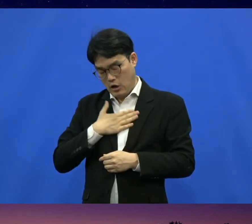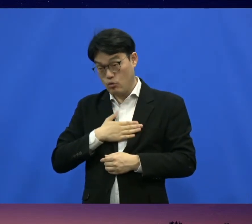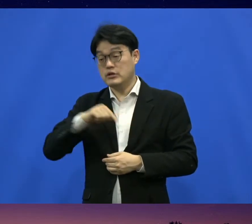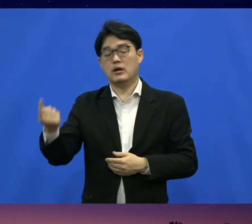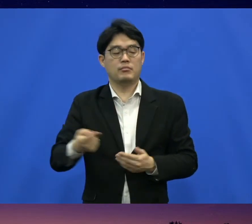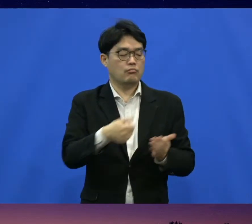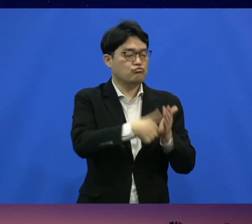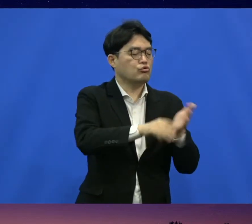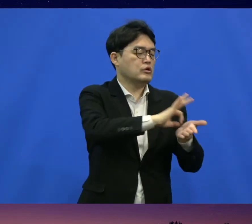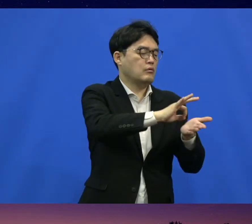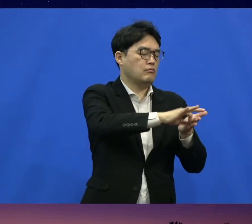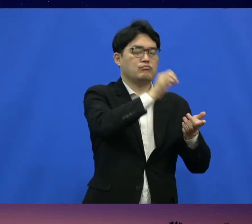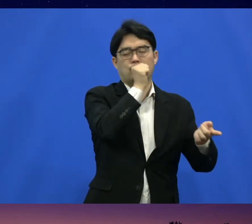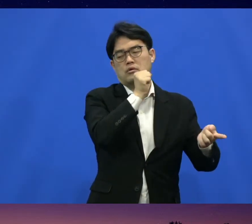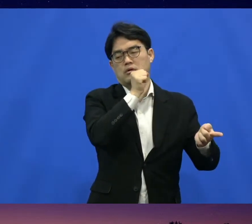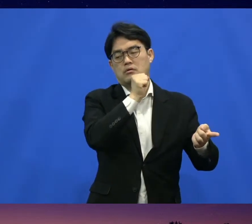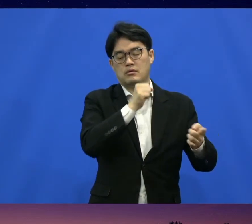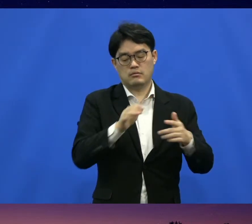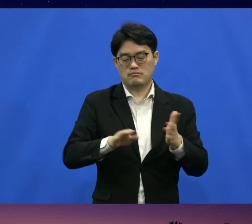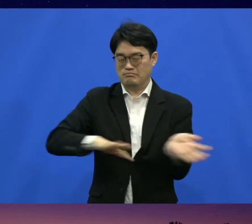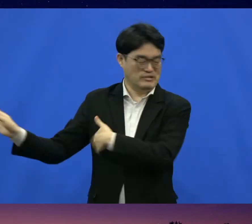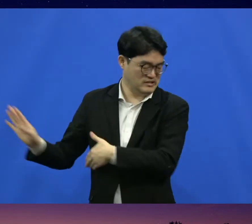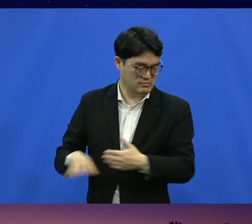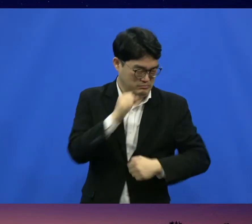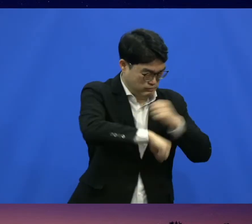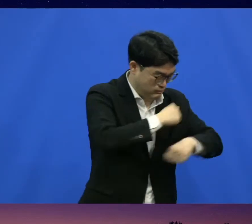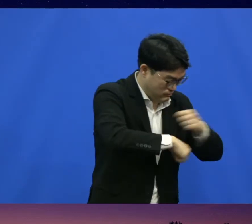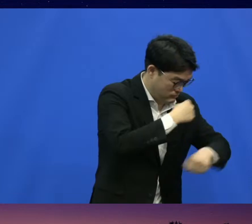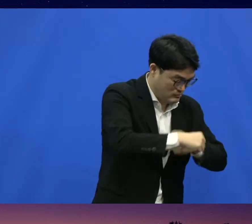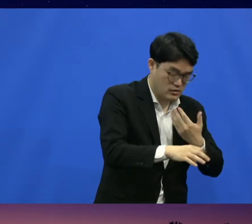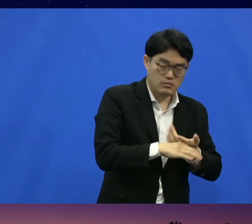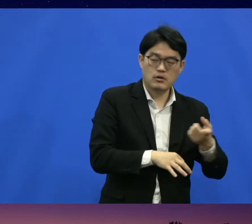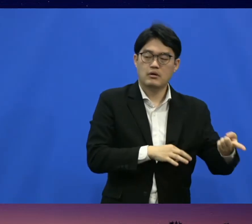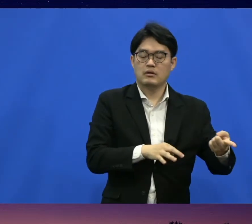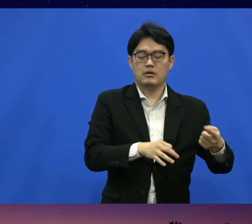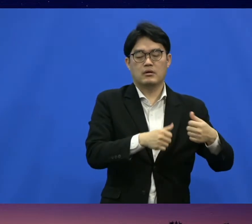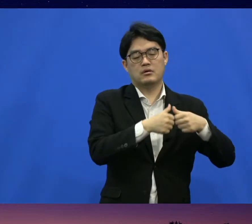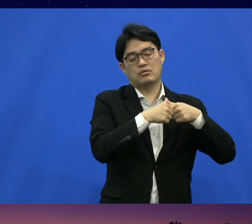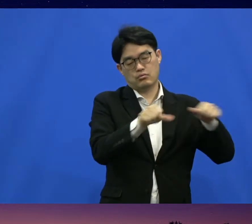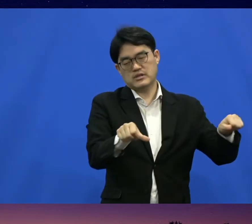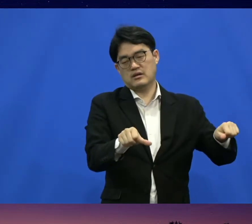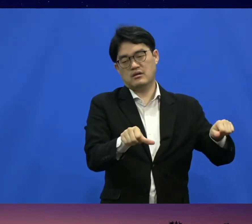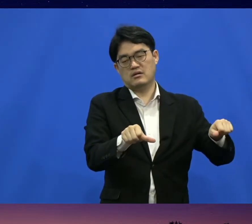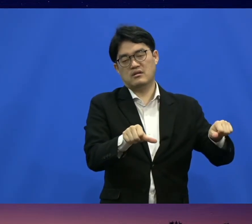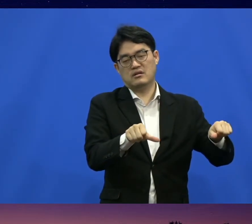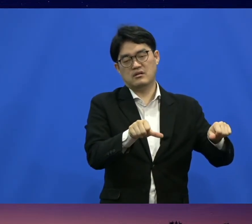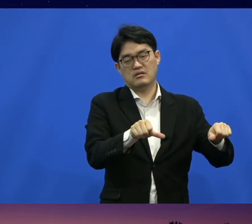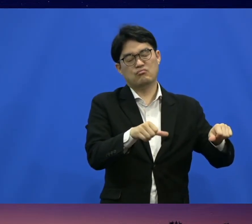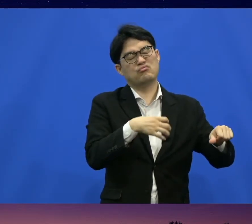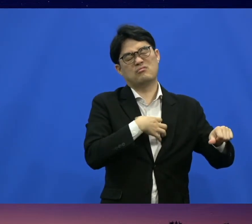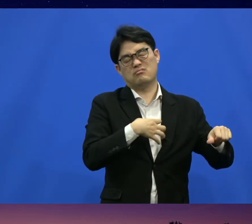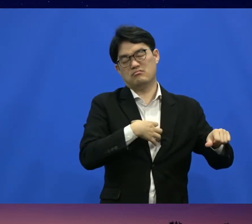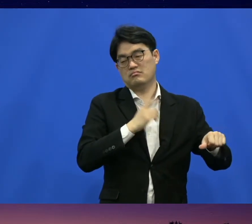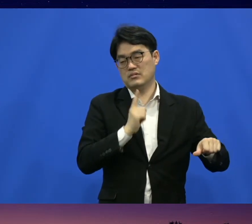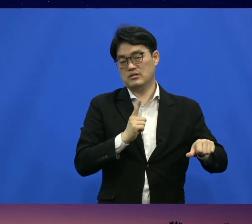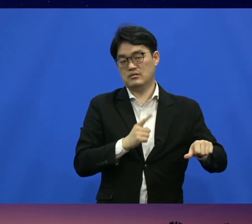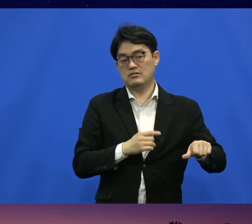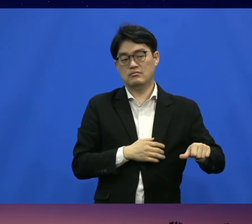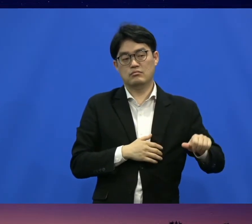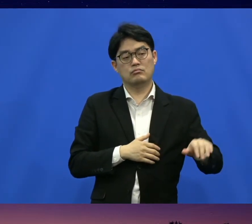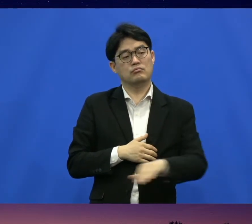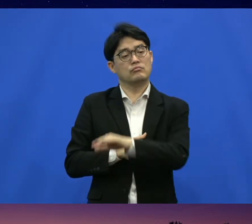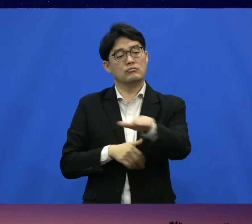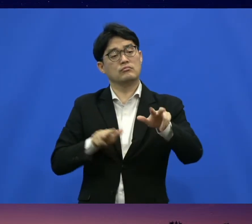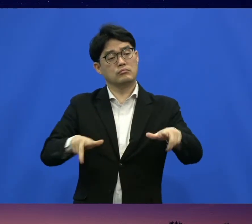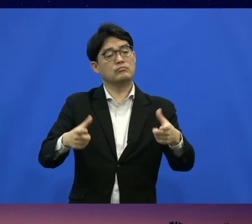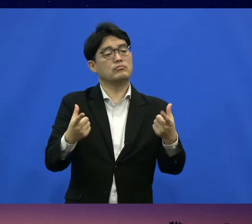여러분, 오늘날 우리는 목적주의의 시대를 살고 있어요. 목적을 이루면 된다는 거예요. 어디로 가나